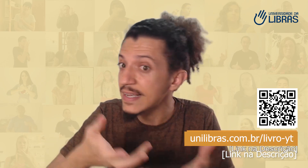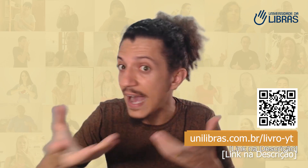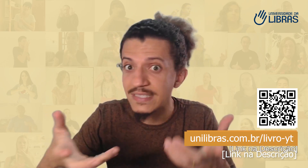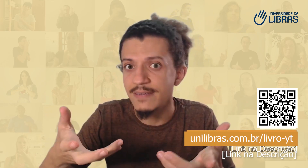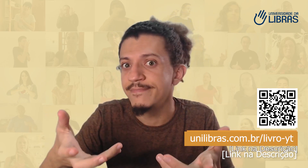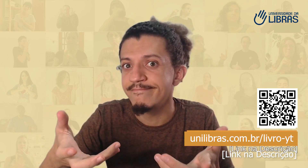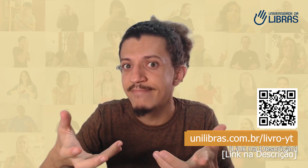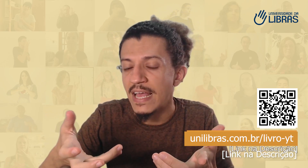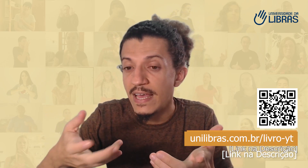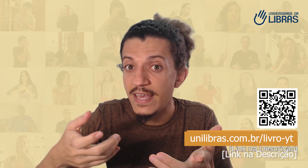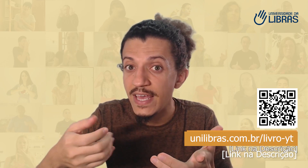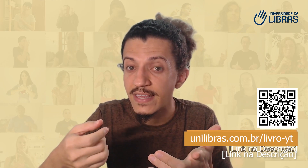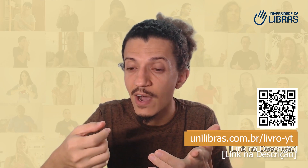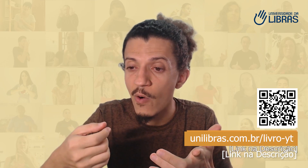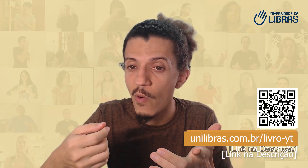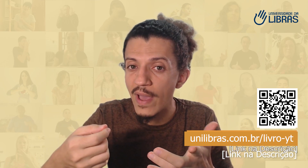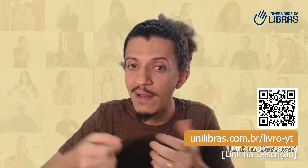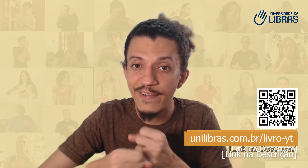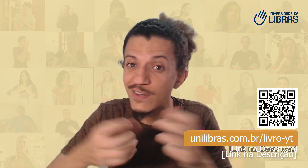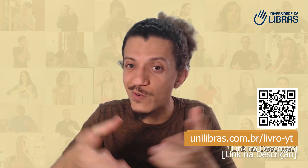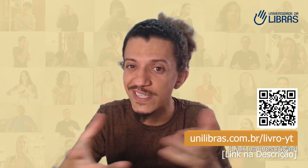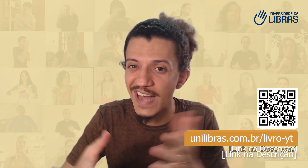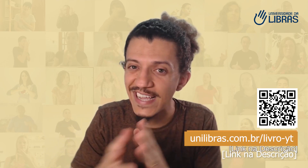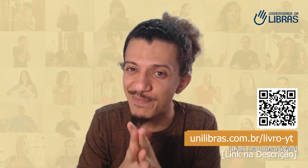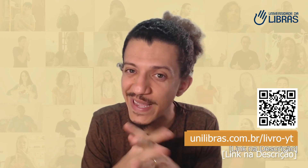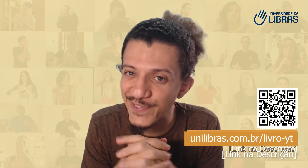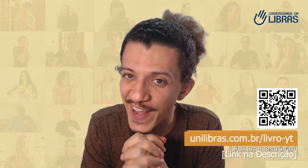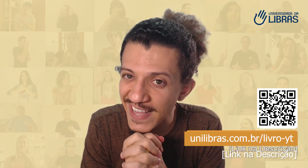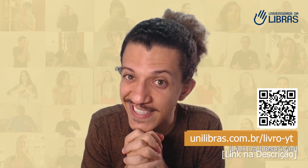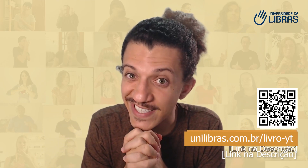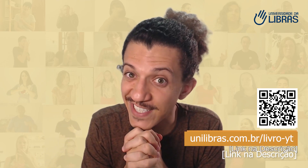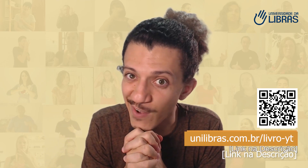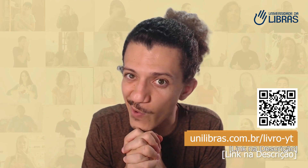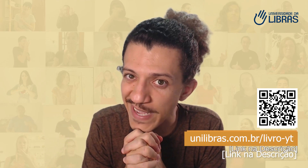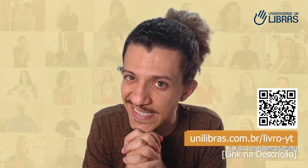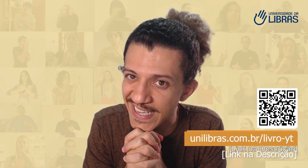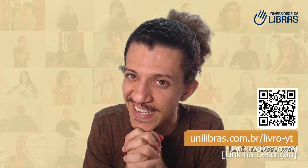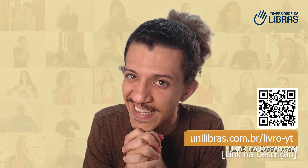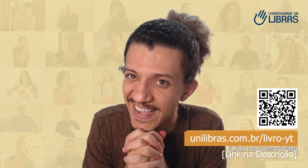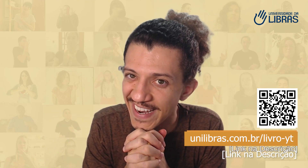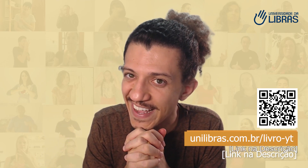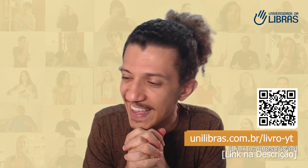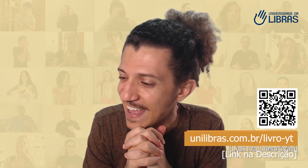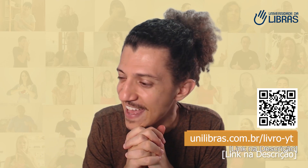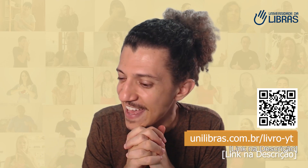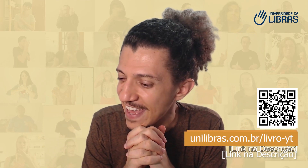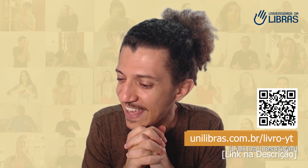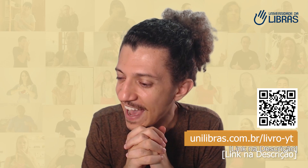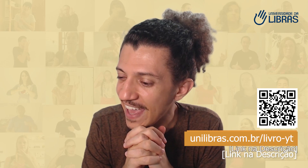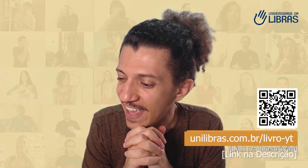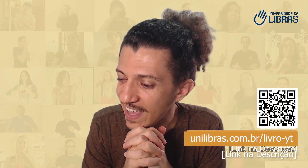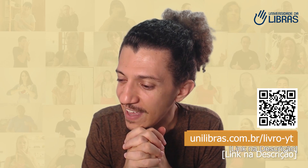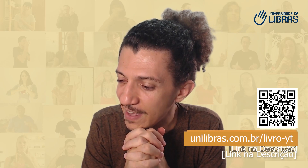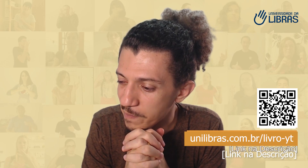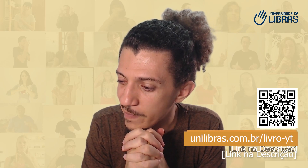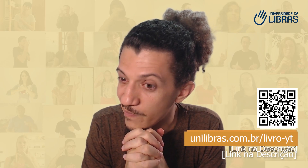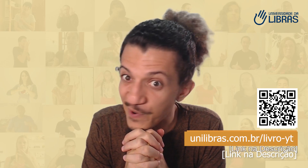em casa. E então ele fez alguns sinais bem diferentes que a gente não conhecia, né? E aí foram